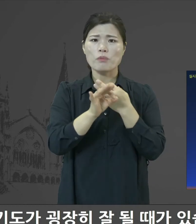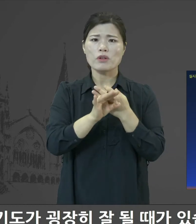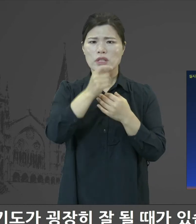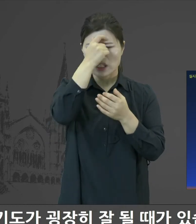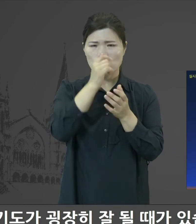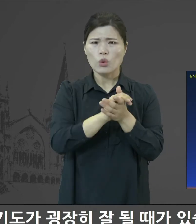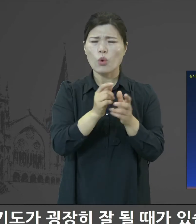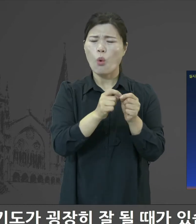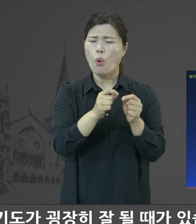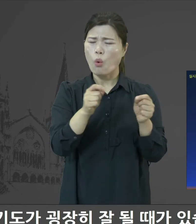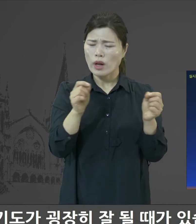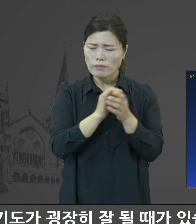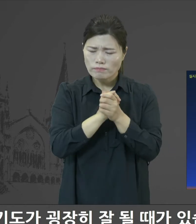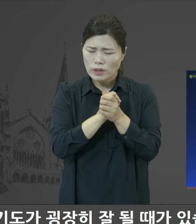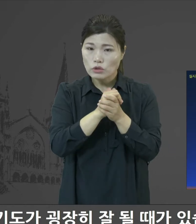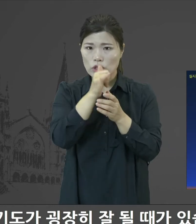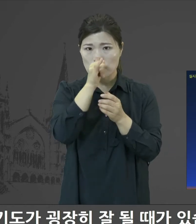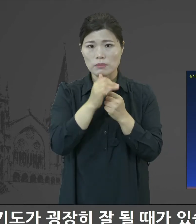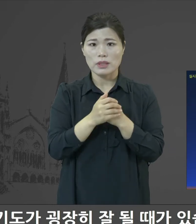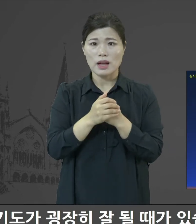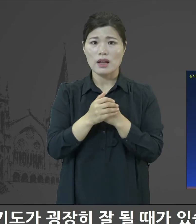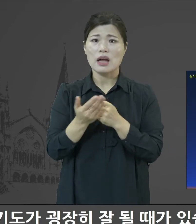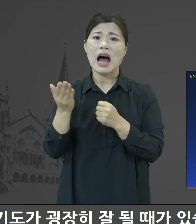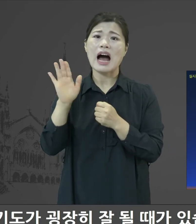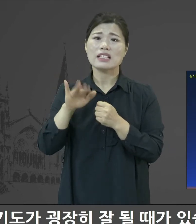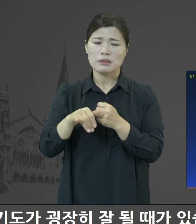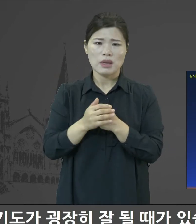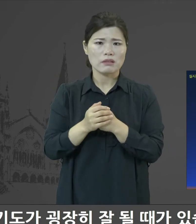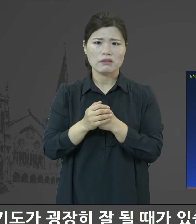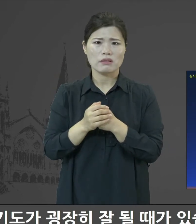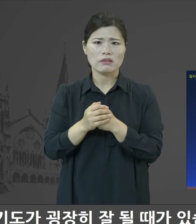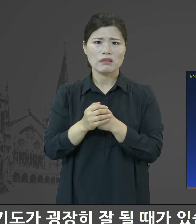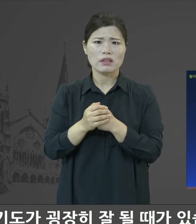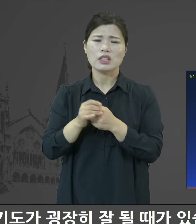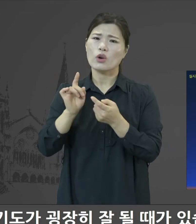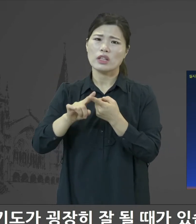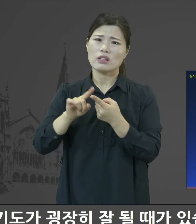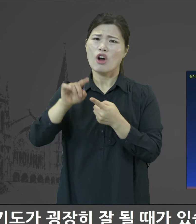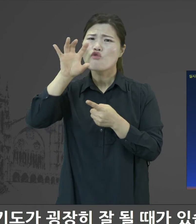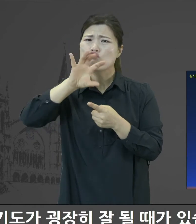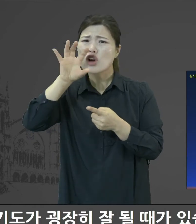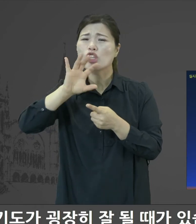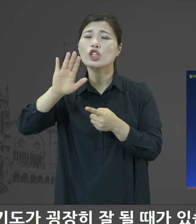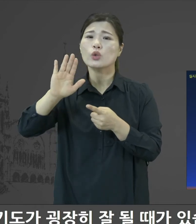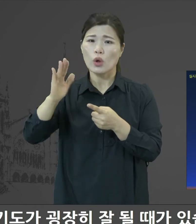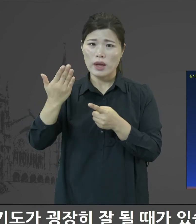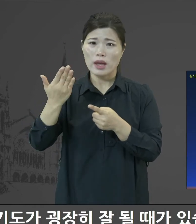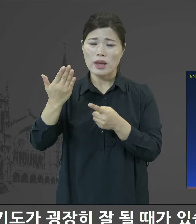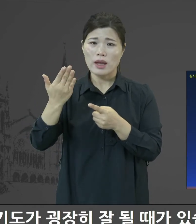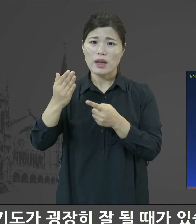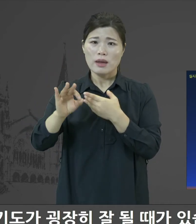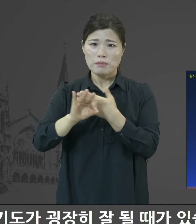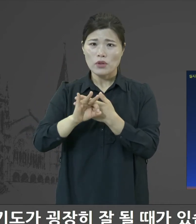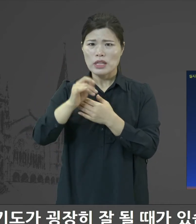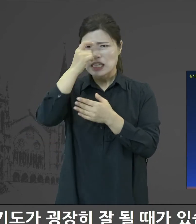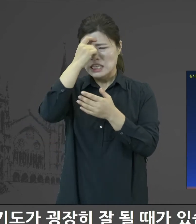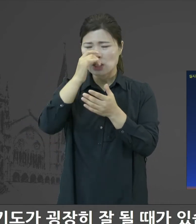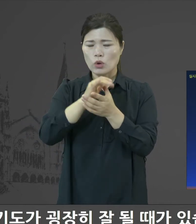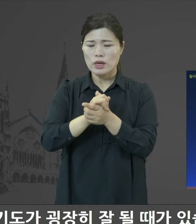합니다. 그런데 그걸 자주 못해. 날 잡아서 하는 거야. 날 잡아서 하려고